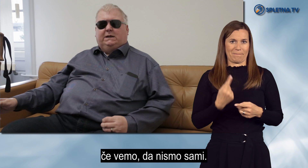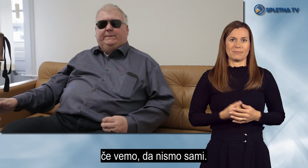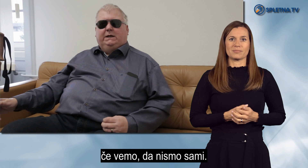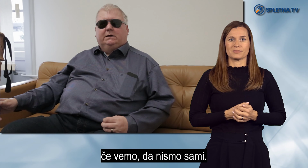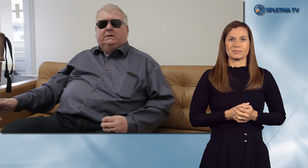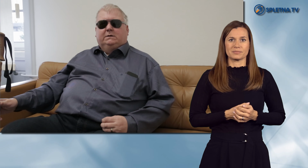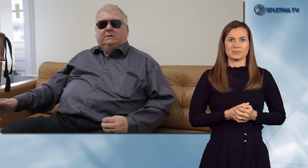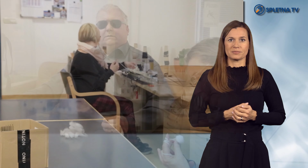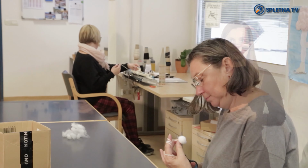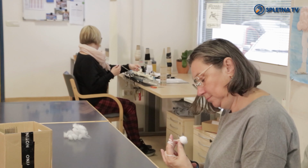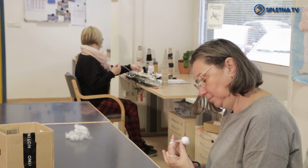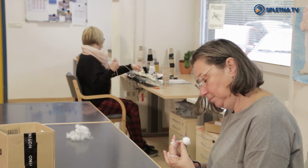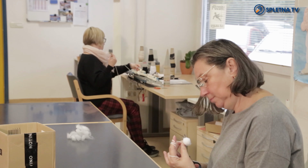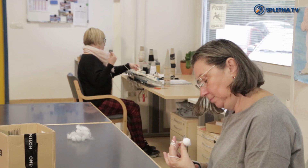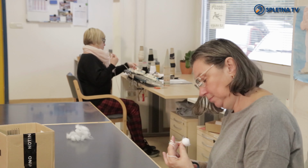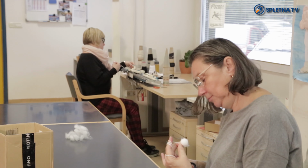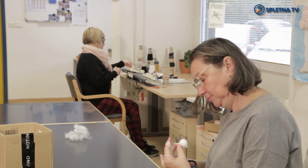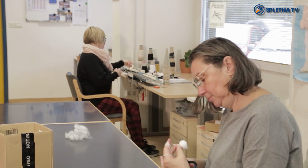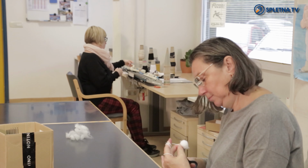nismo sami.